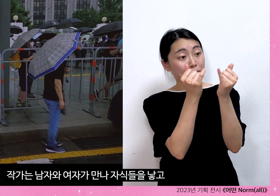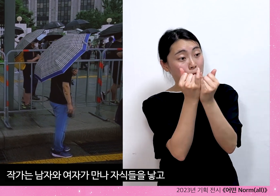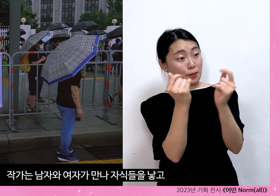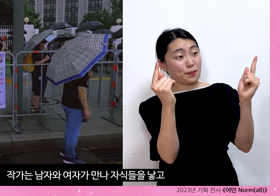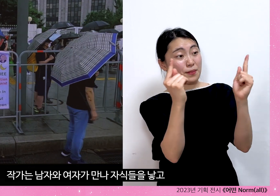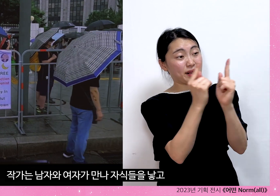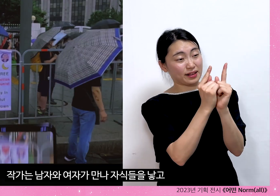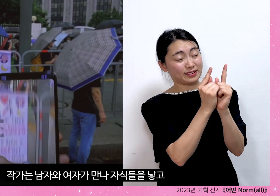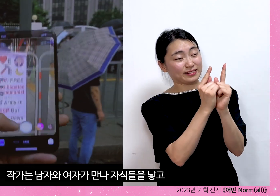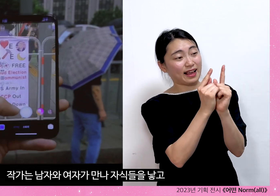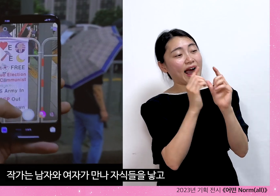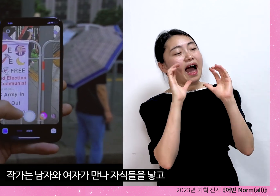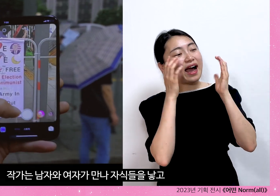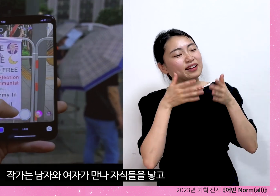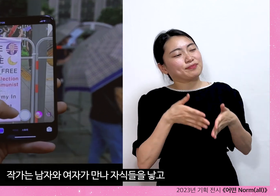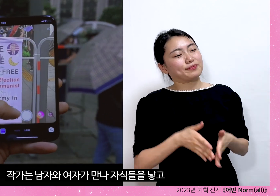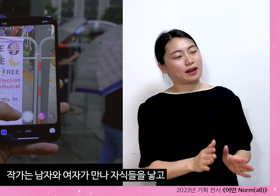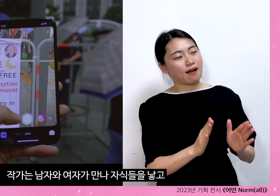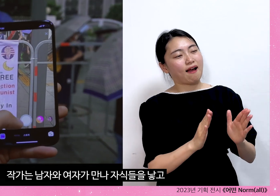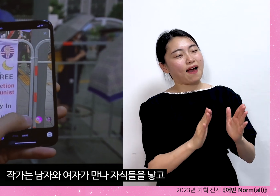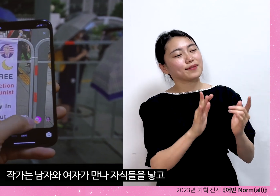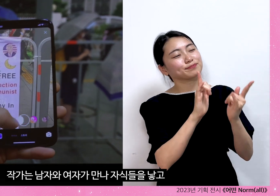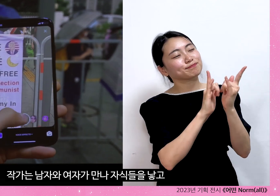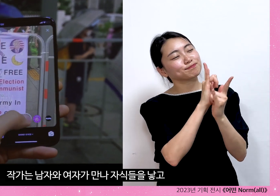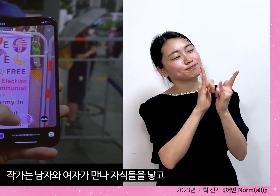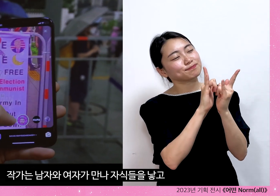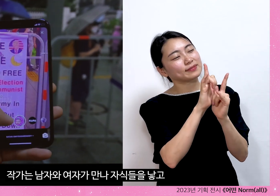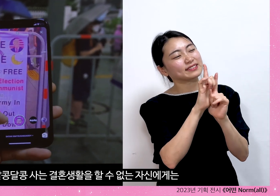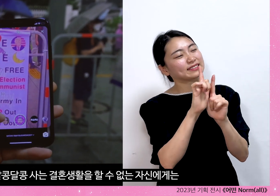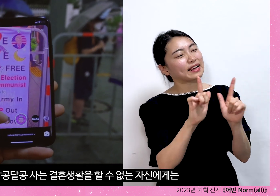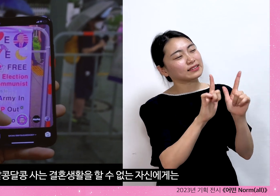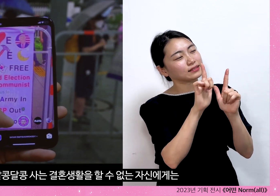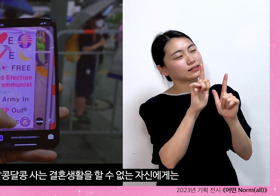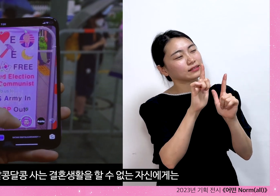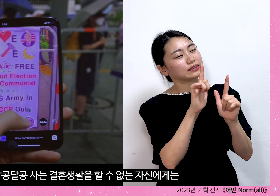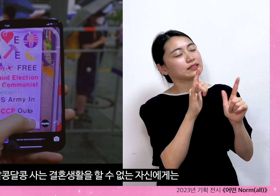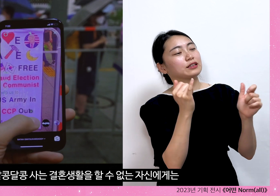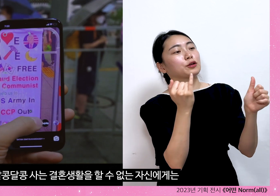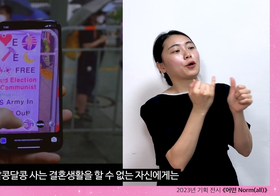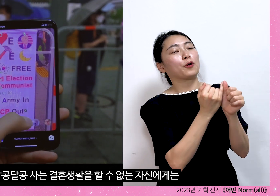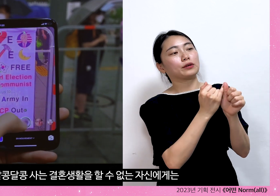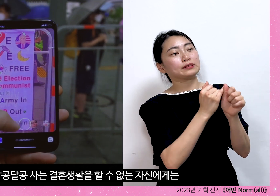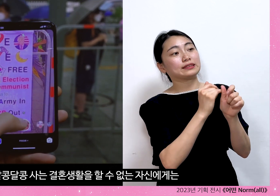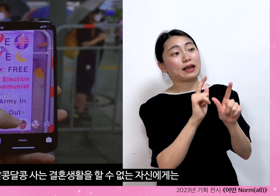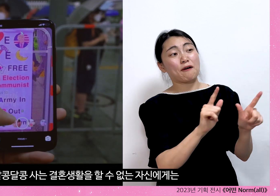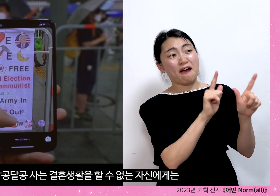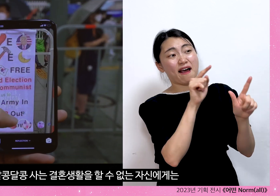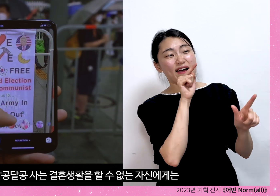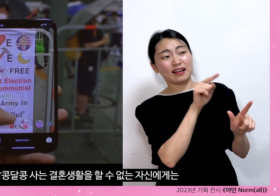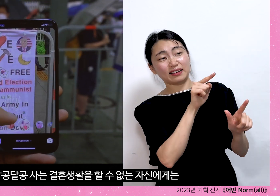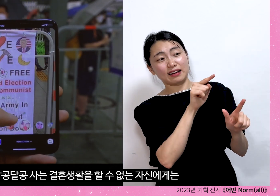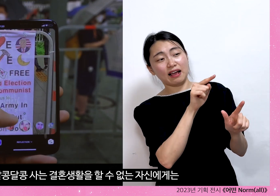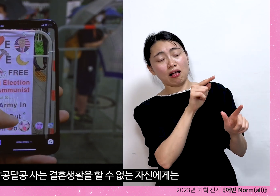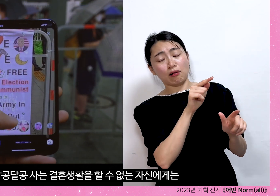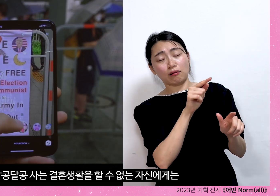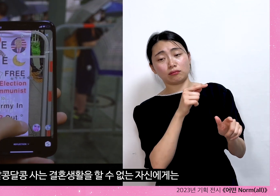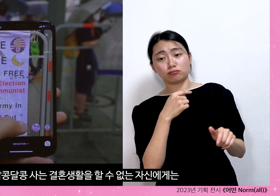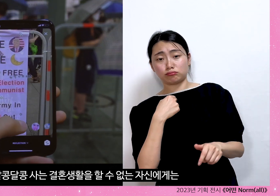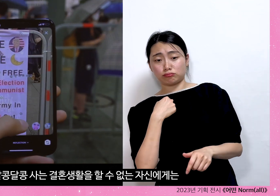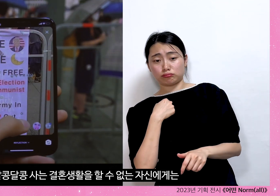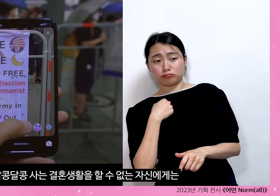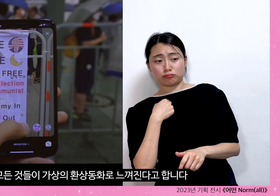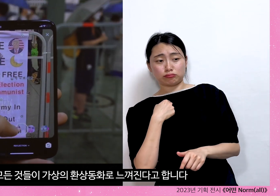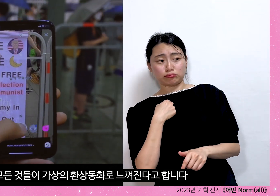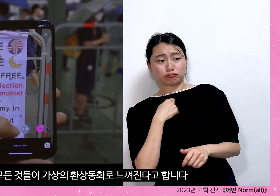작가는 남자와 여자가 만나 자식들을 낳고 알콩달콩 사는 결혼 생활을 할 수 없는